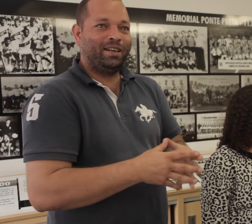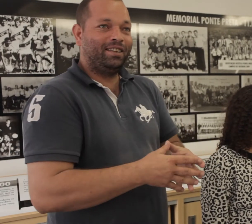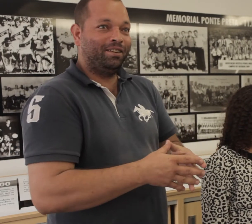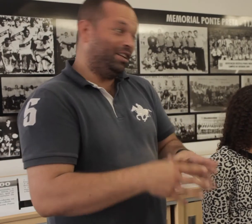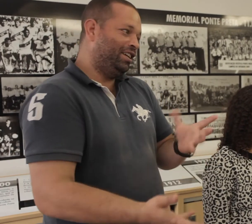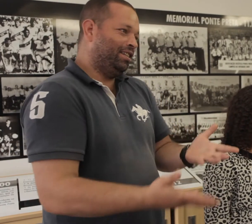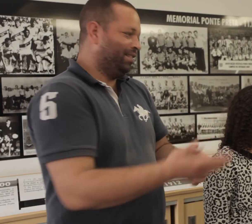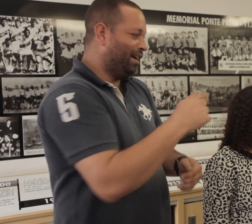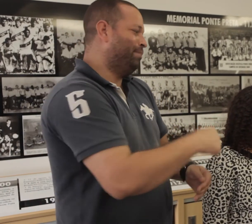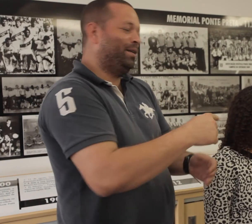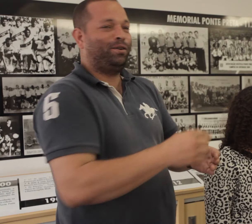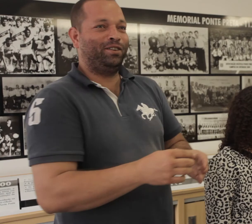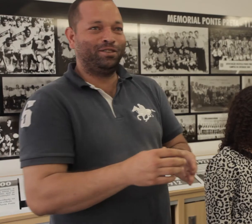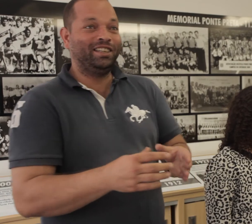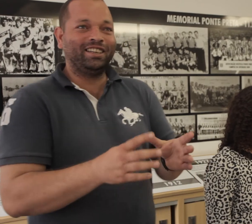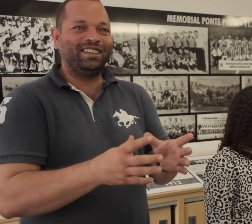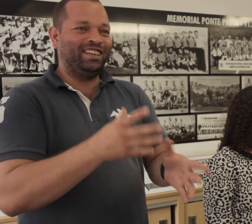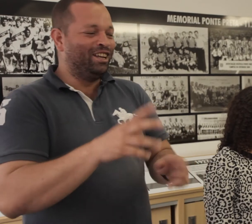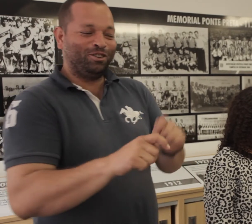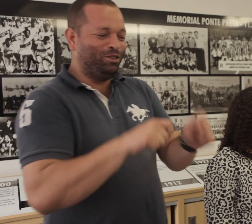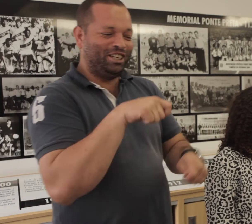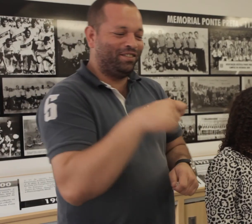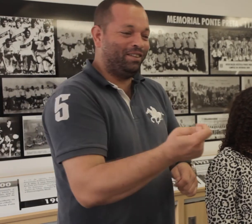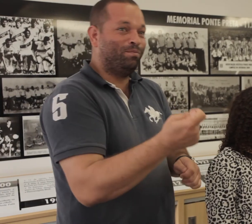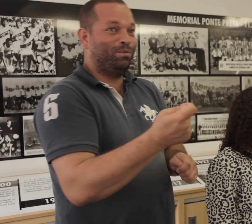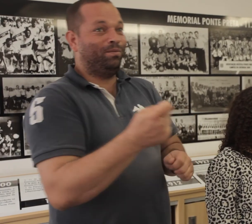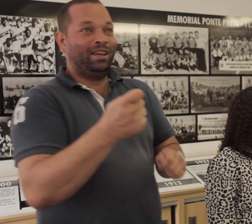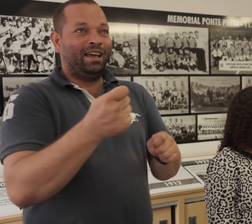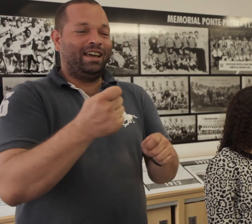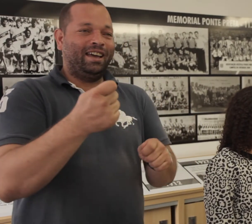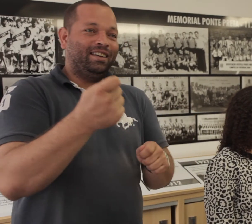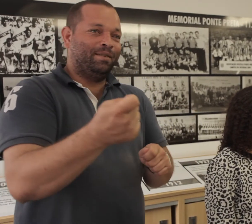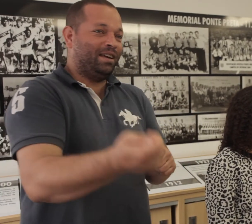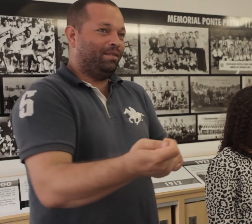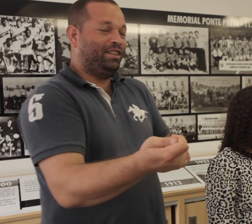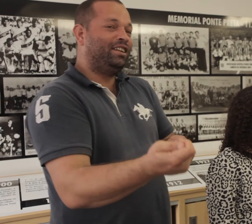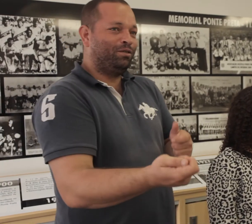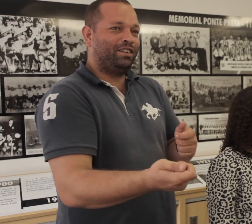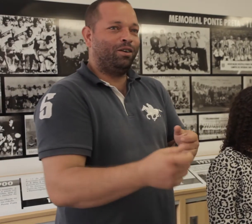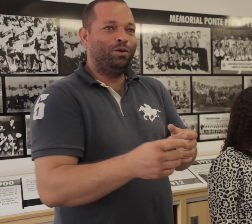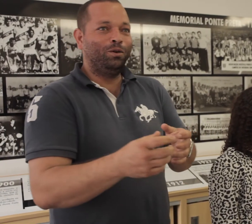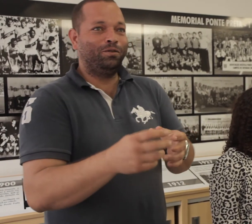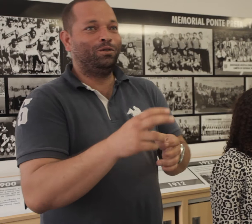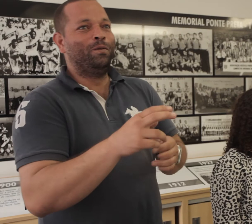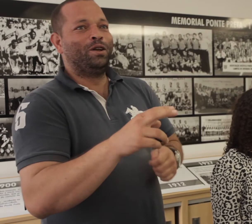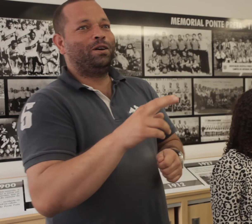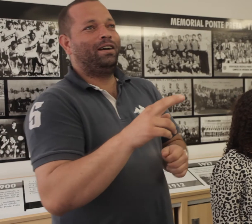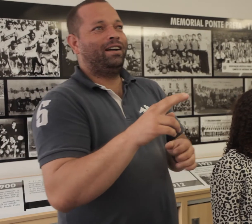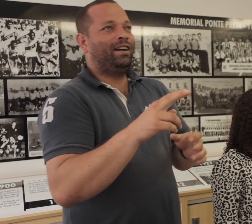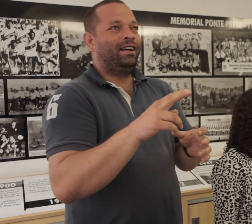fomos aprendendo e a minha professorinha aqui todo dia vem me ensina um sinal novo,